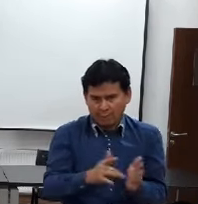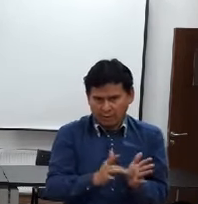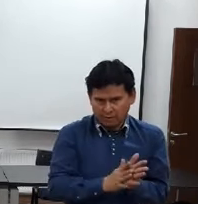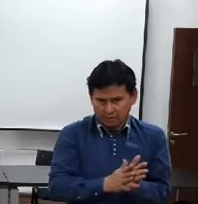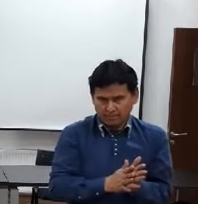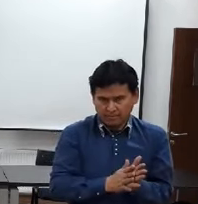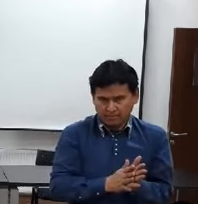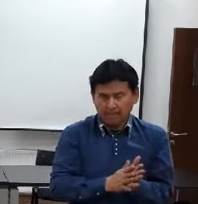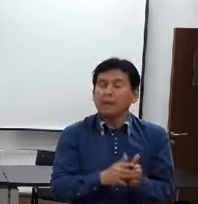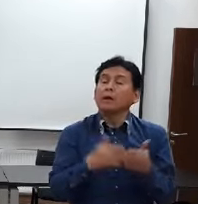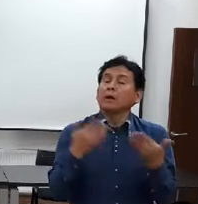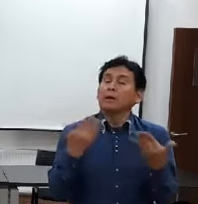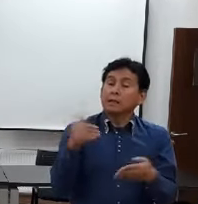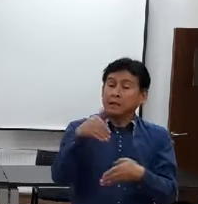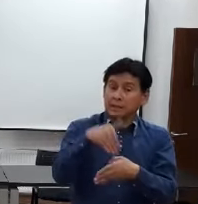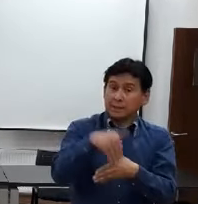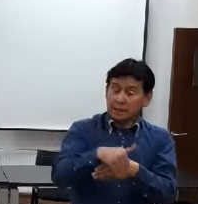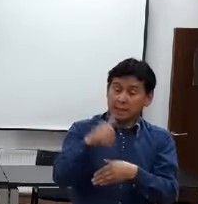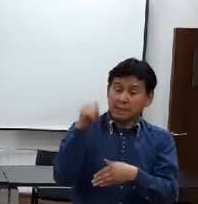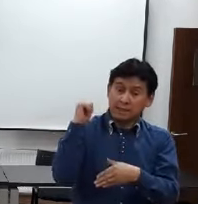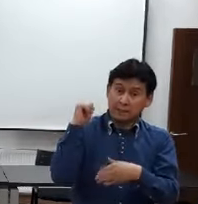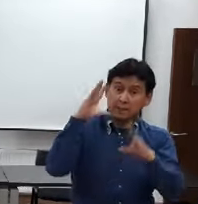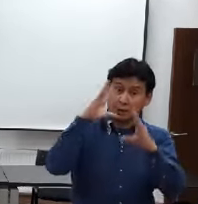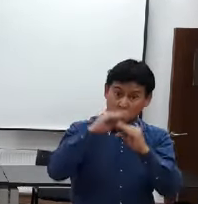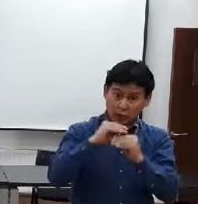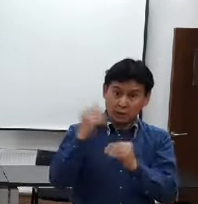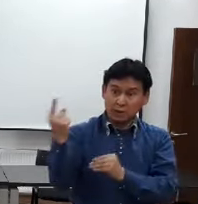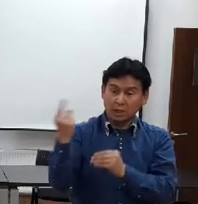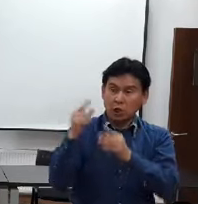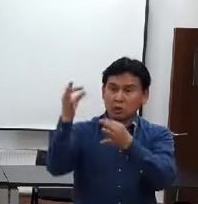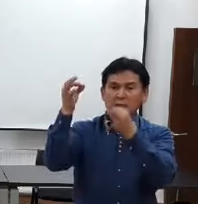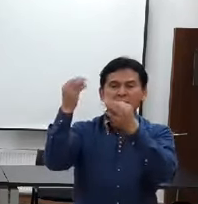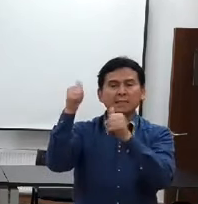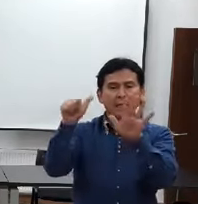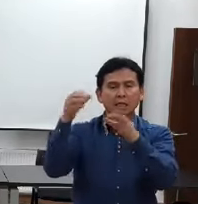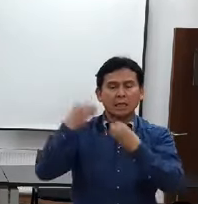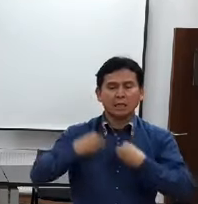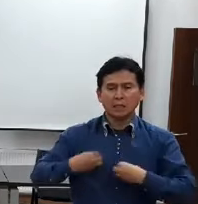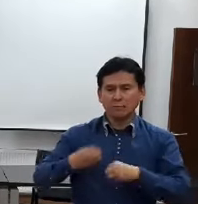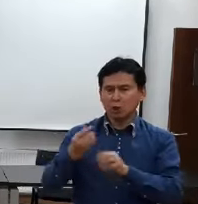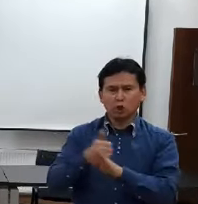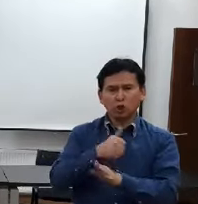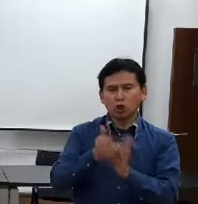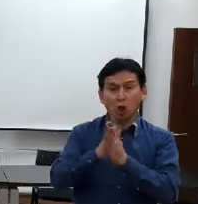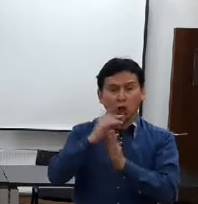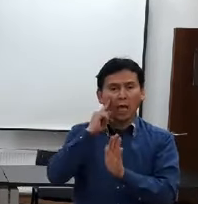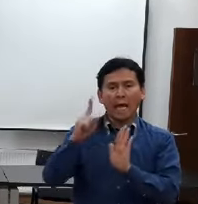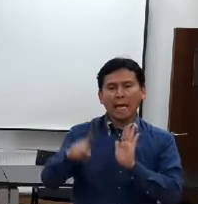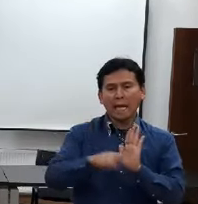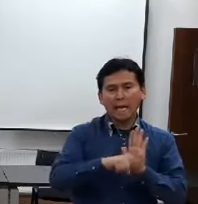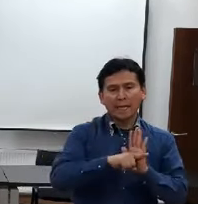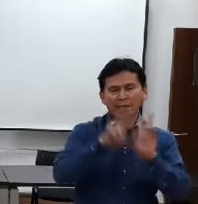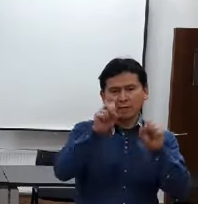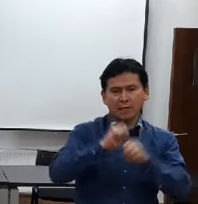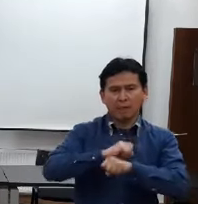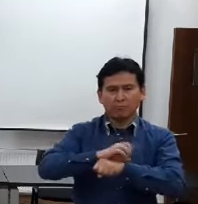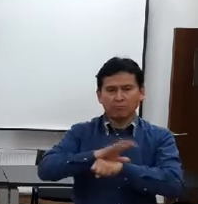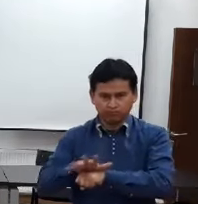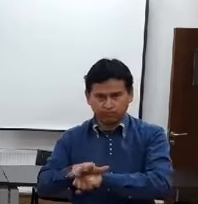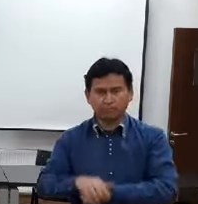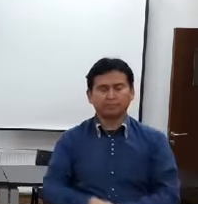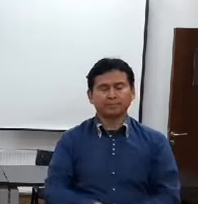Durante el transcurso de la tarde-noche de ayer llegaron seis muestras, las que fueron todas negativas para COVID-19.